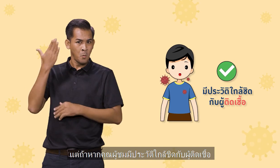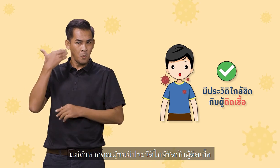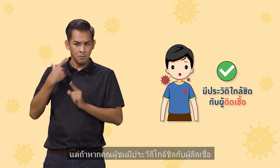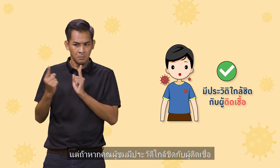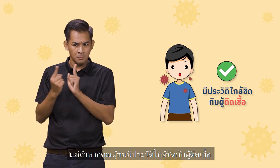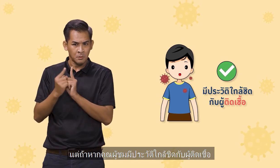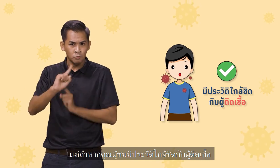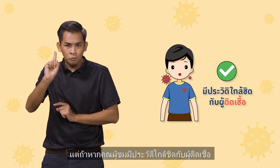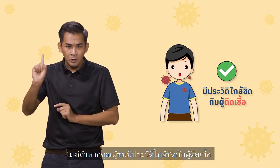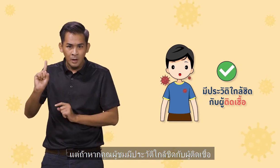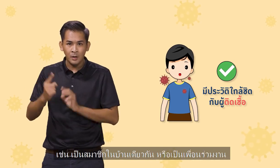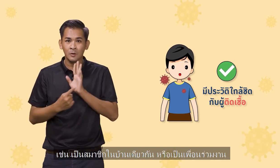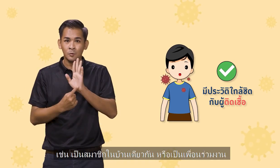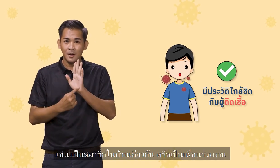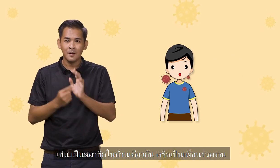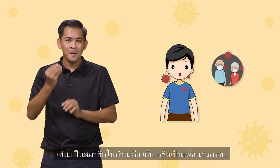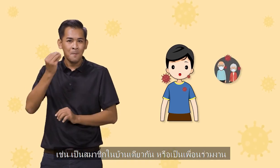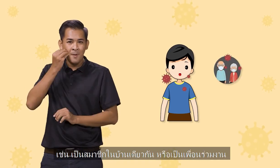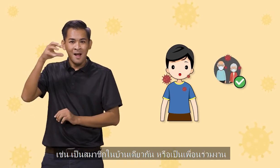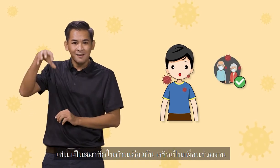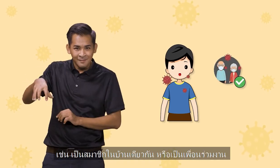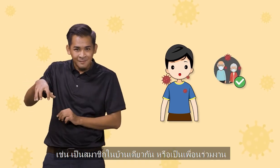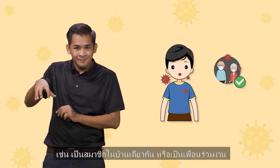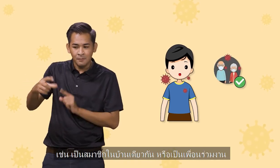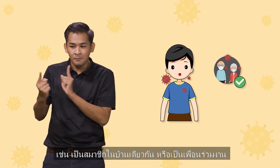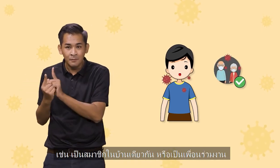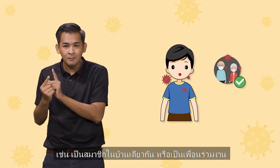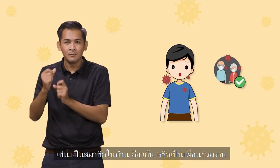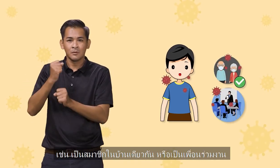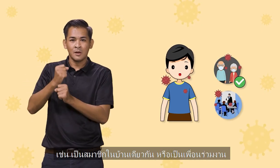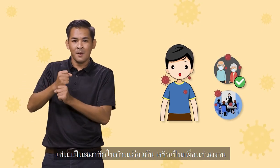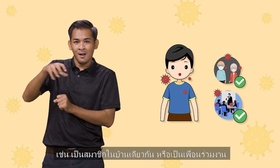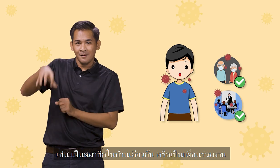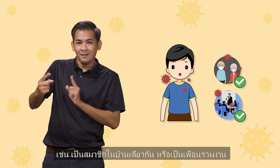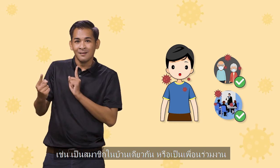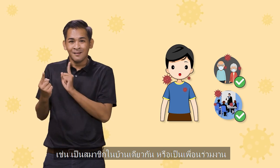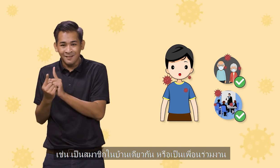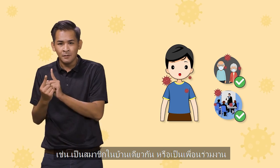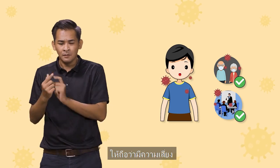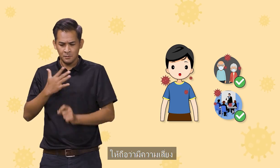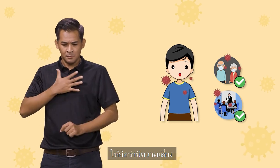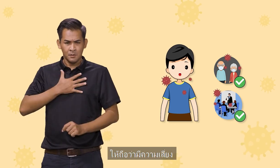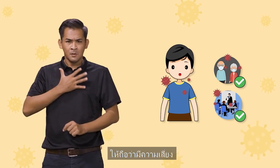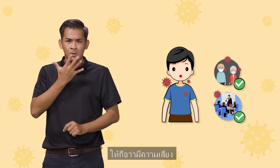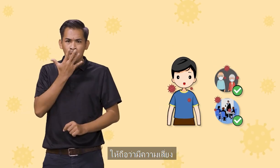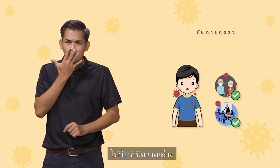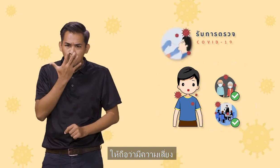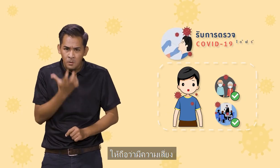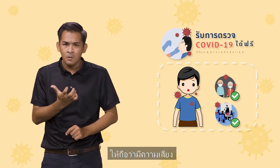กับผู้ติดเชื้อเช่นเป็นสมาชิกในบ้านเดียวกันหรือเป็นเพื่อนร่วมงานให้ถือว่ามีความเสี่ยง